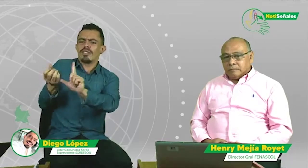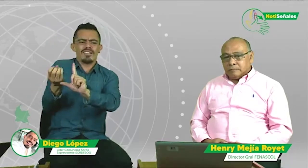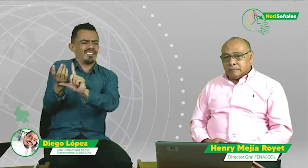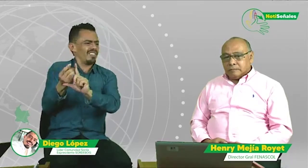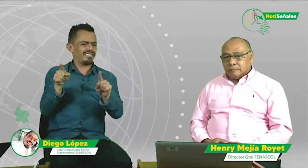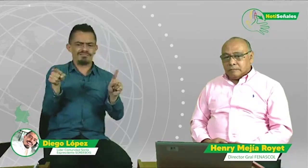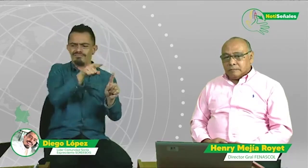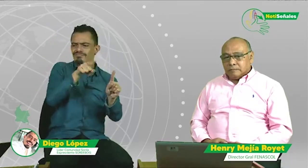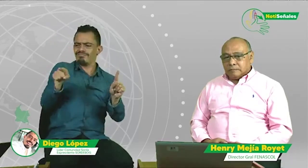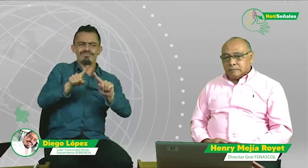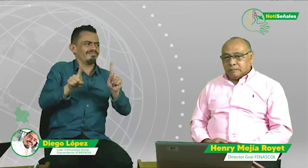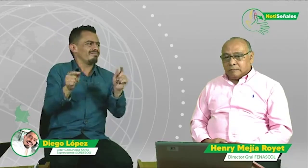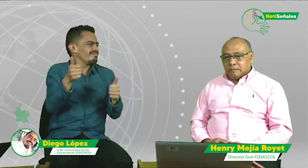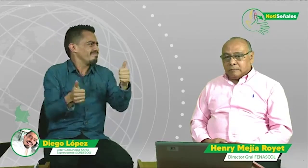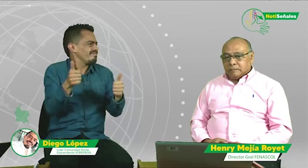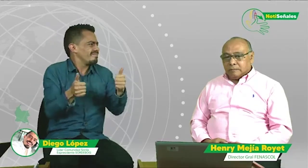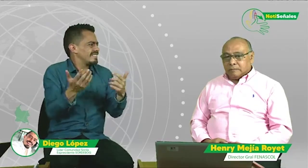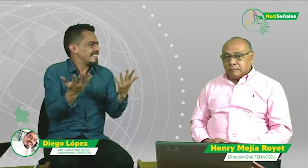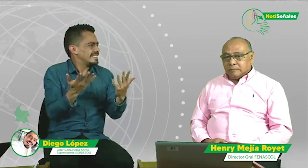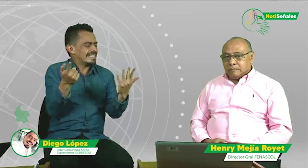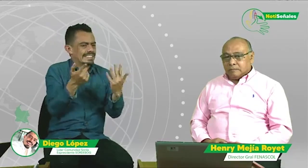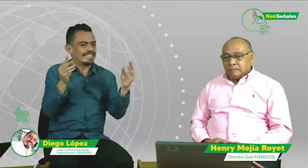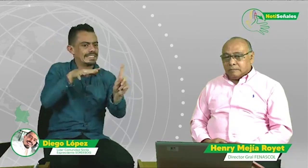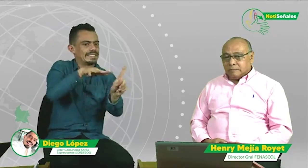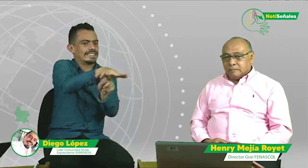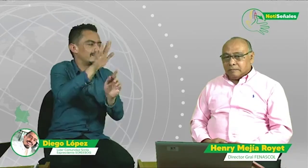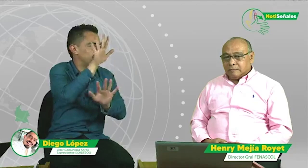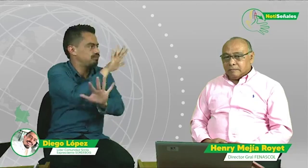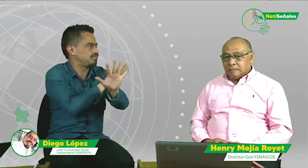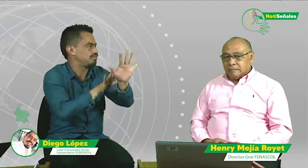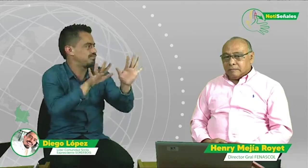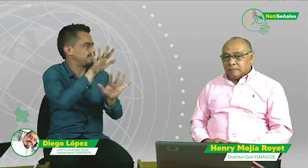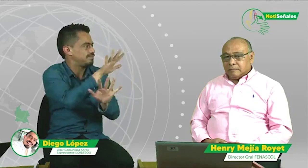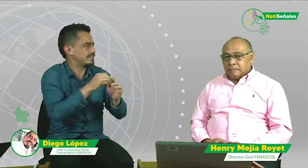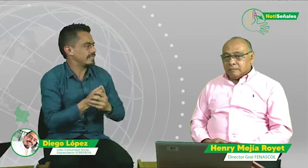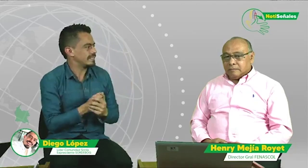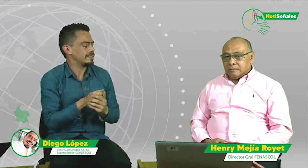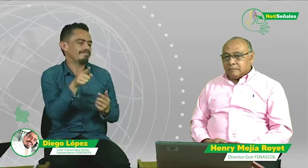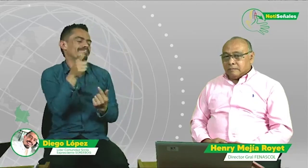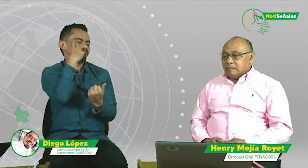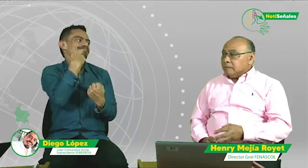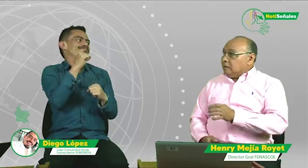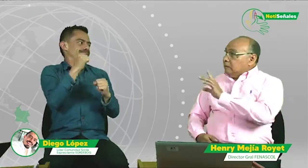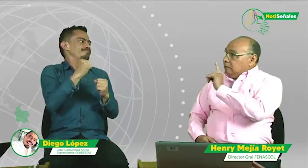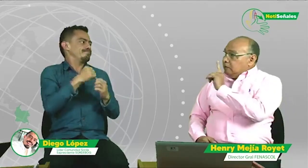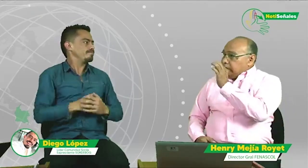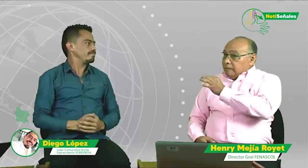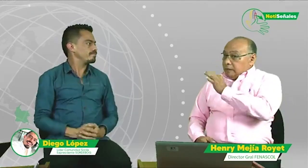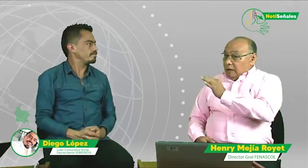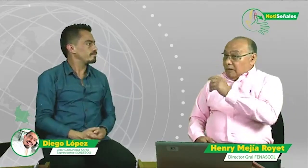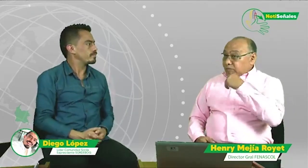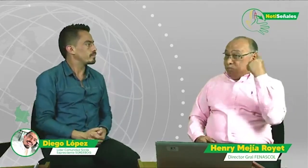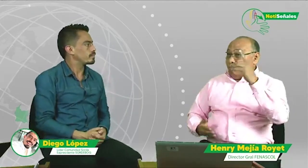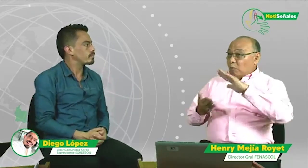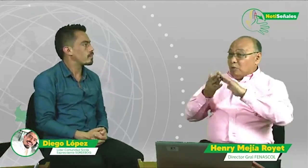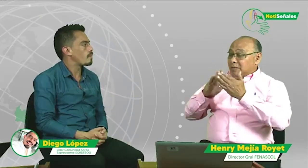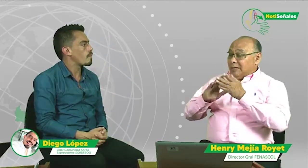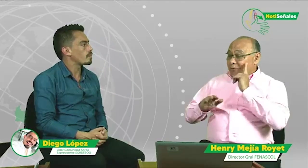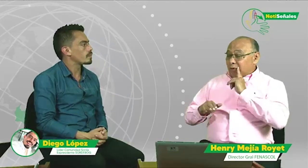simplemente son contratados por el hecho de ser sordos y contar con su licenciatura como modelos lingüísticos. Entonces hay todavía una gran confusión a